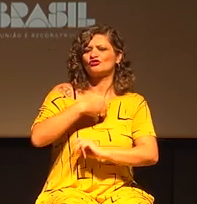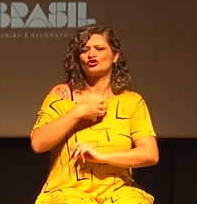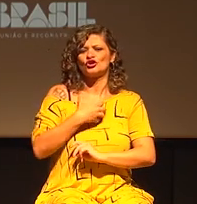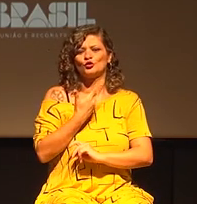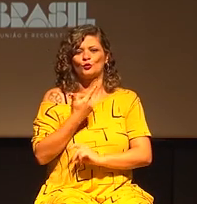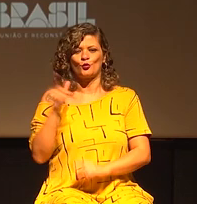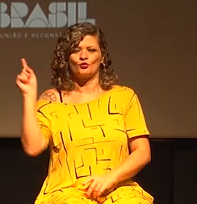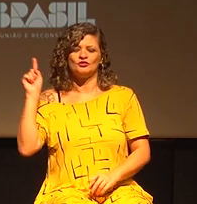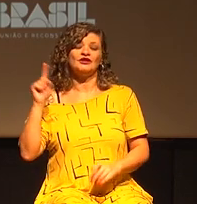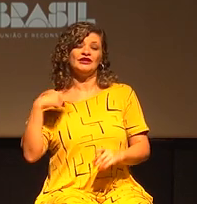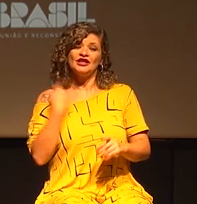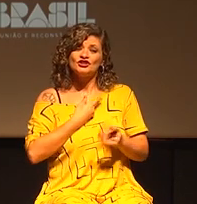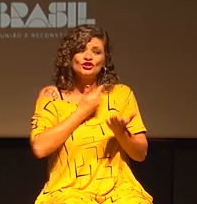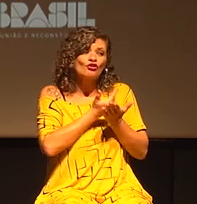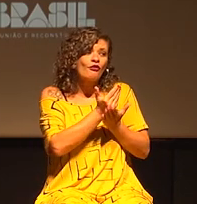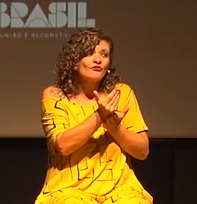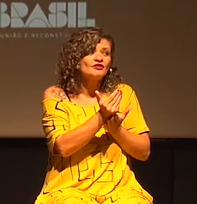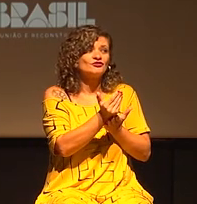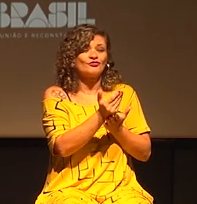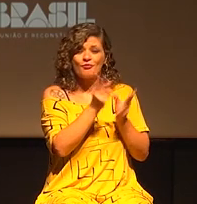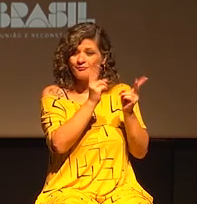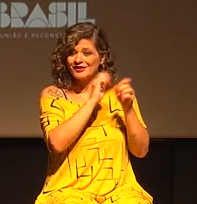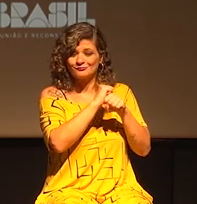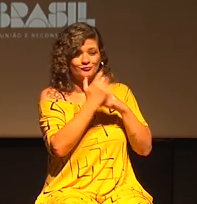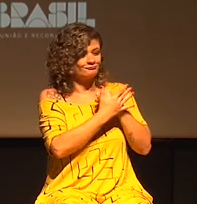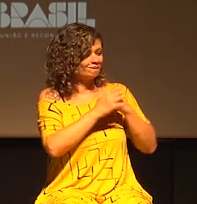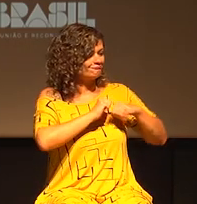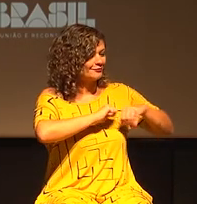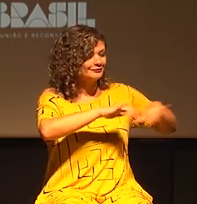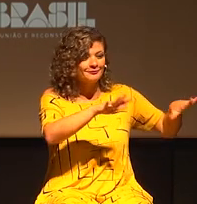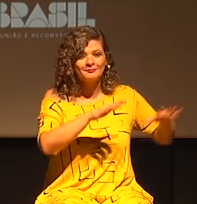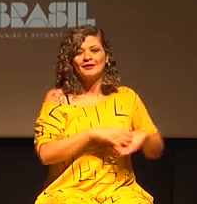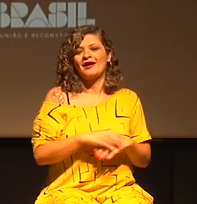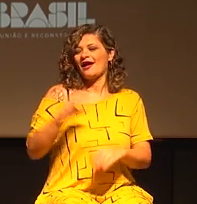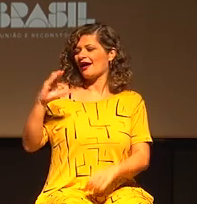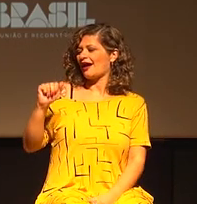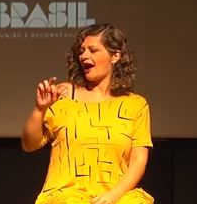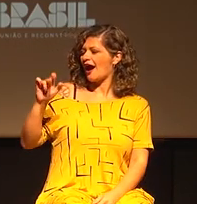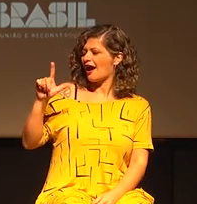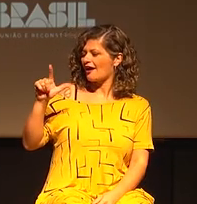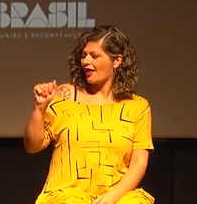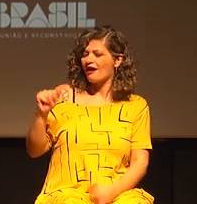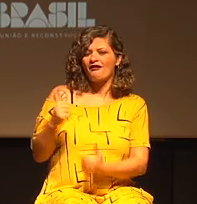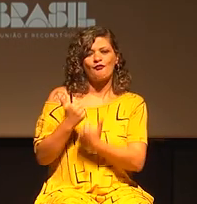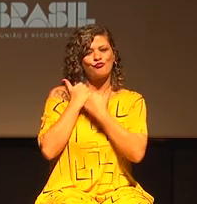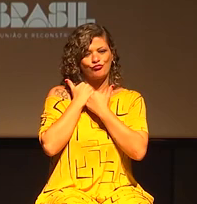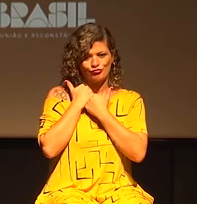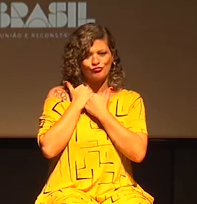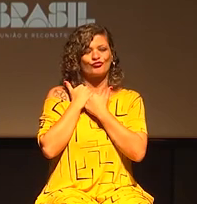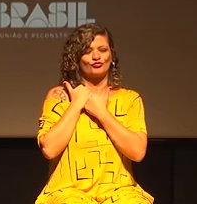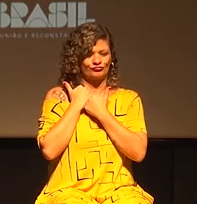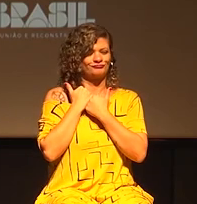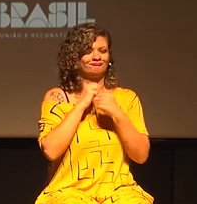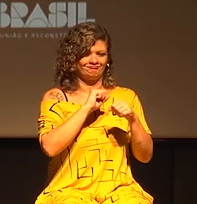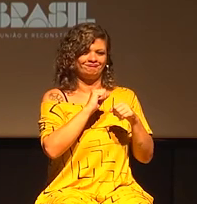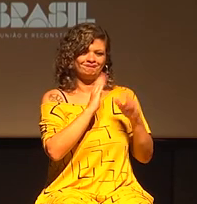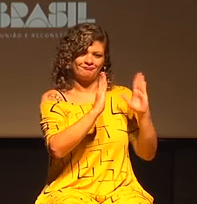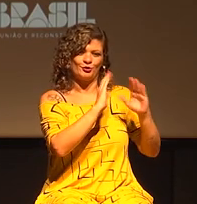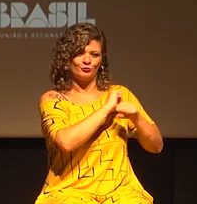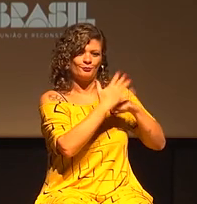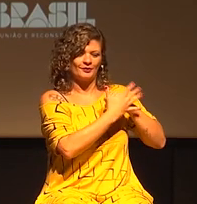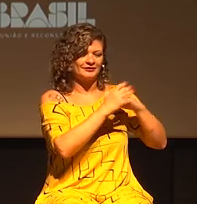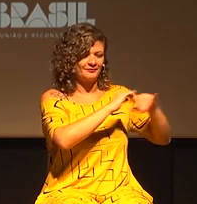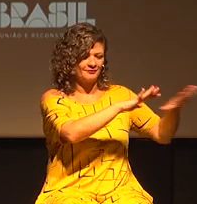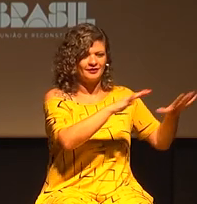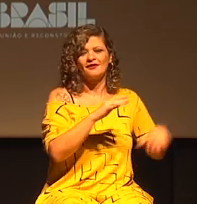gente começou como tantos né durante a pandemia a Carla que foi nosso apoio durante a pandemia a Talita